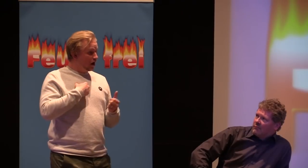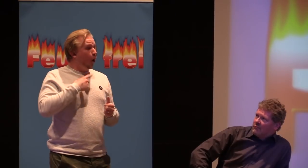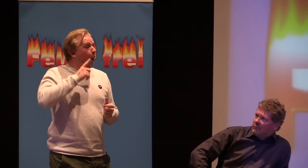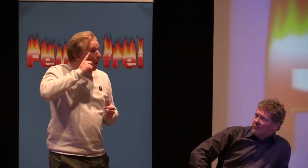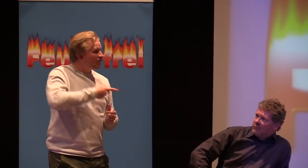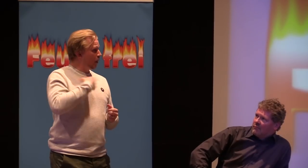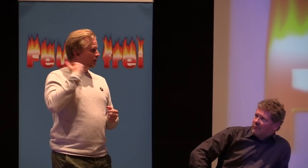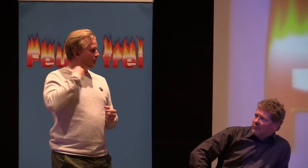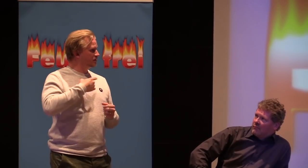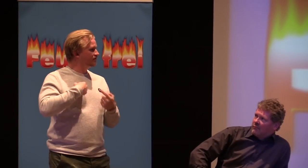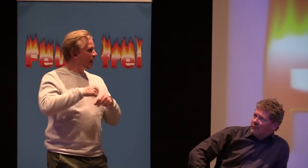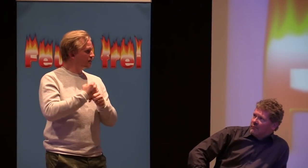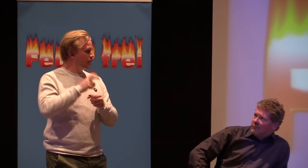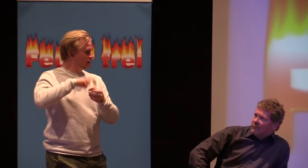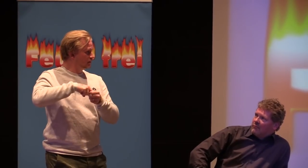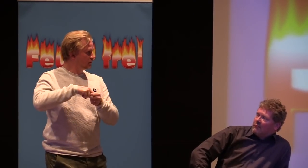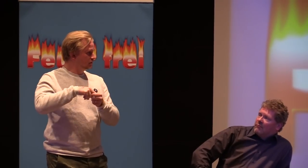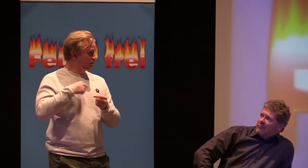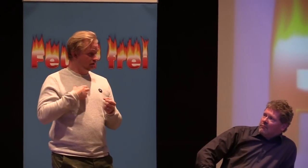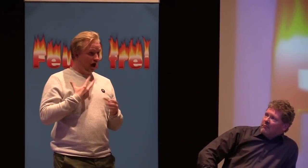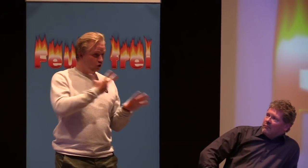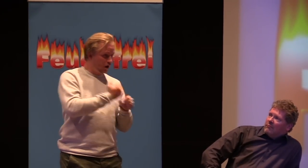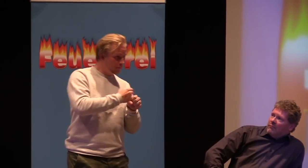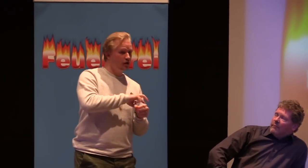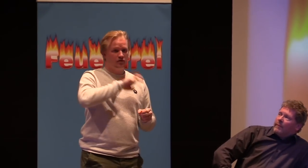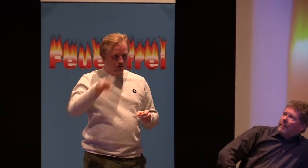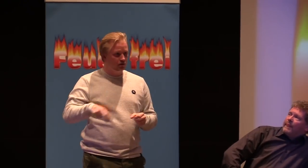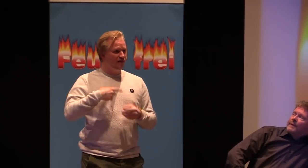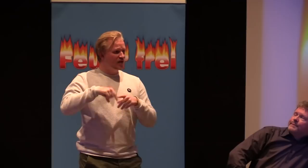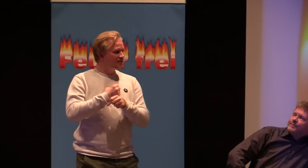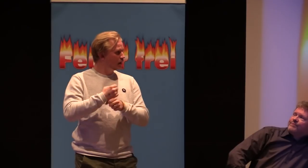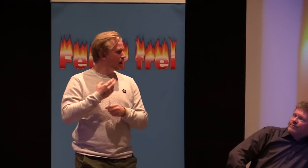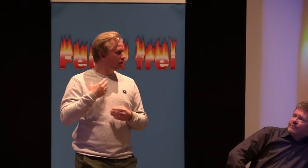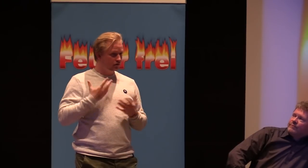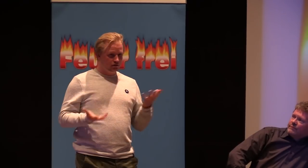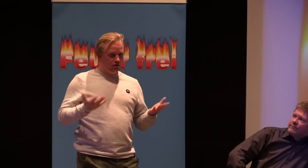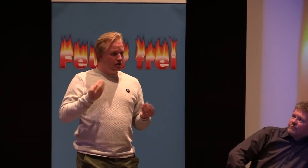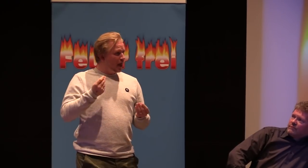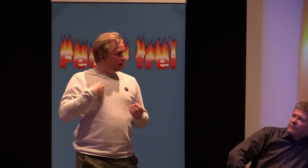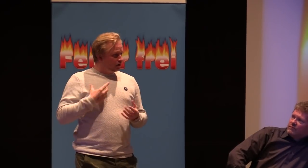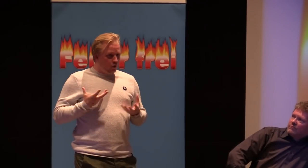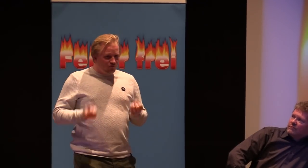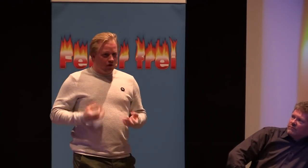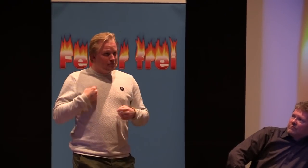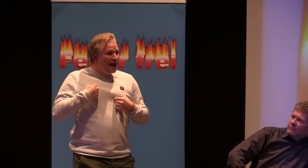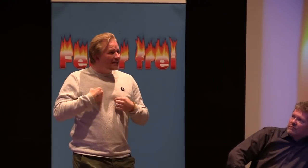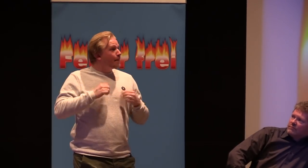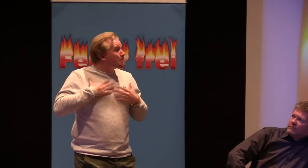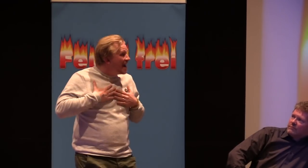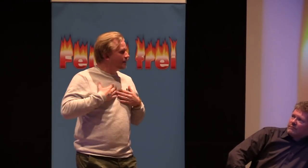nicht Karriere machen. Ich gehe jetzt 8 Stunden arbeiten und dann ist das Thema auch für mich erledigt. Natürlich habe ich auch noch die Vereinsarbeit, aber